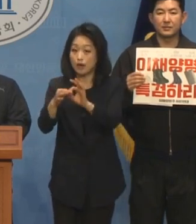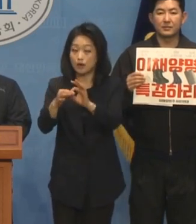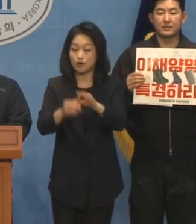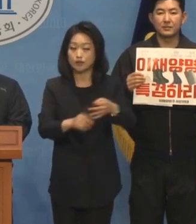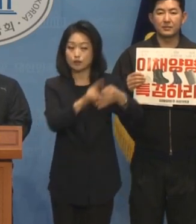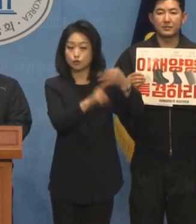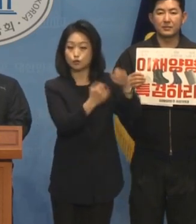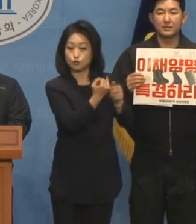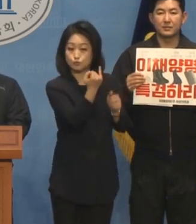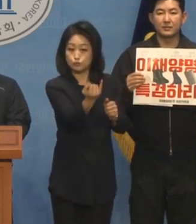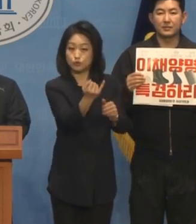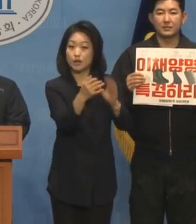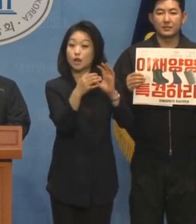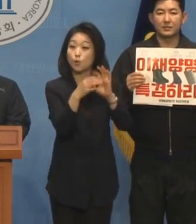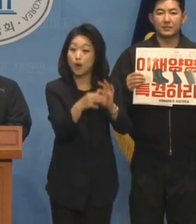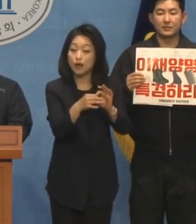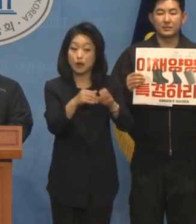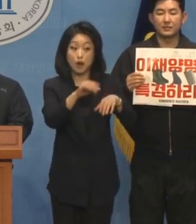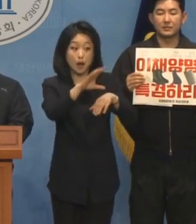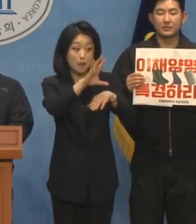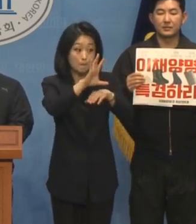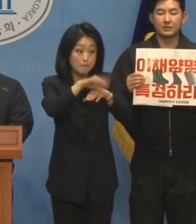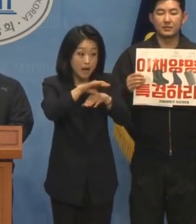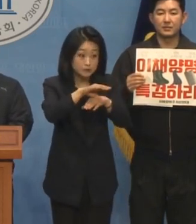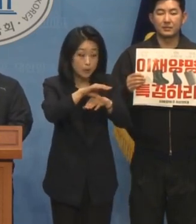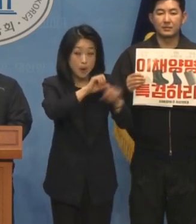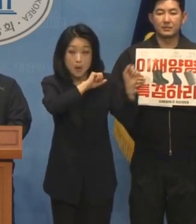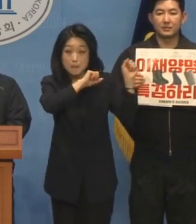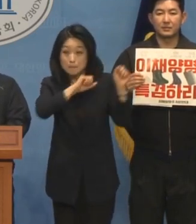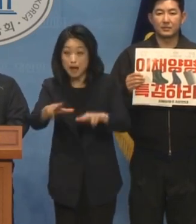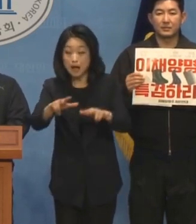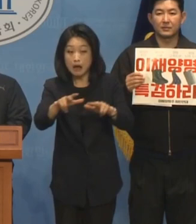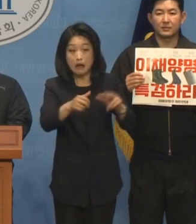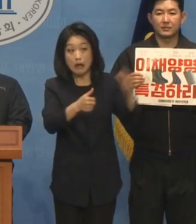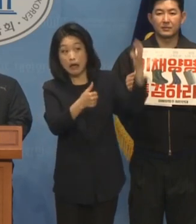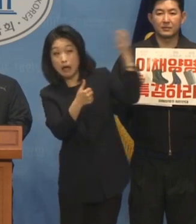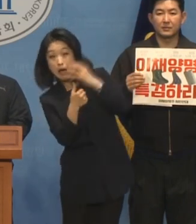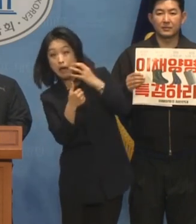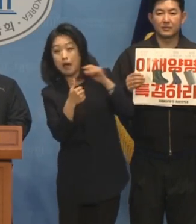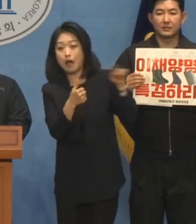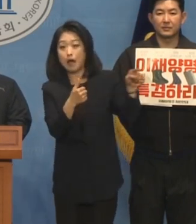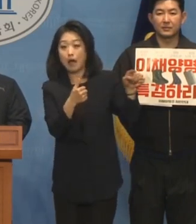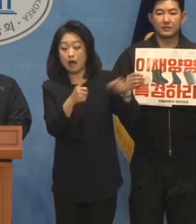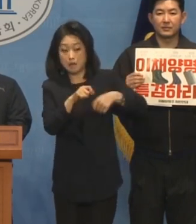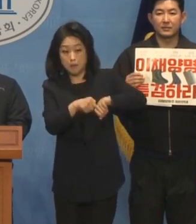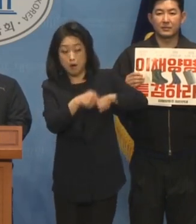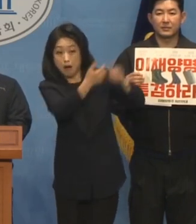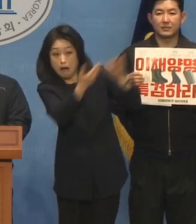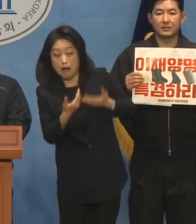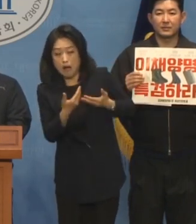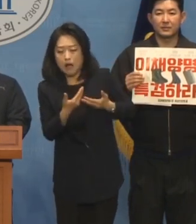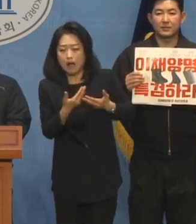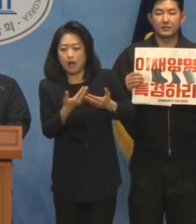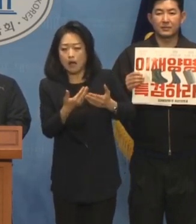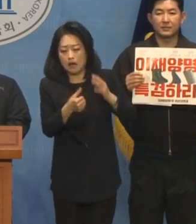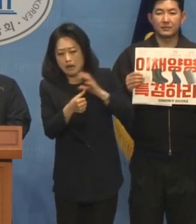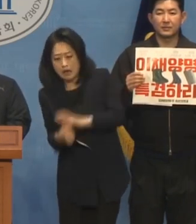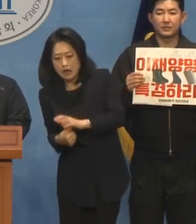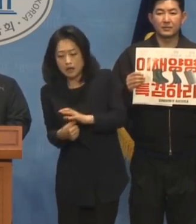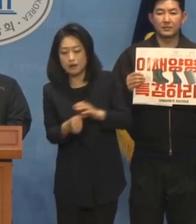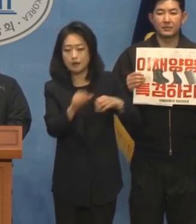여사의 문제점을 보도하기 하면 득달같이 어 중징계하고 탄압하는